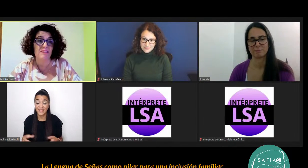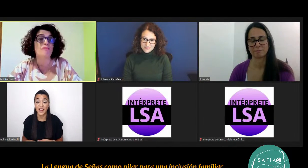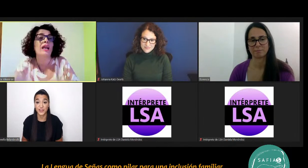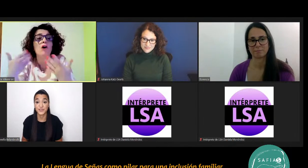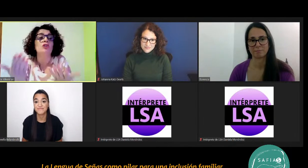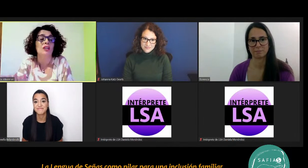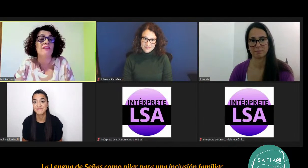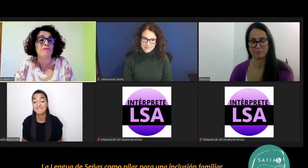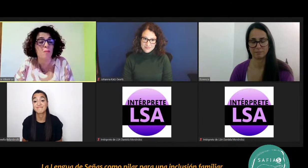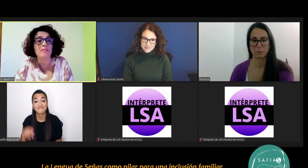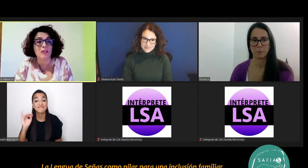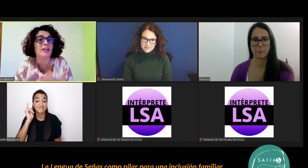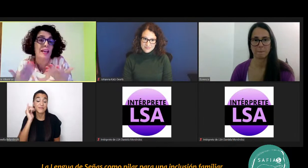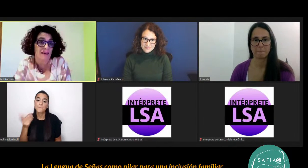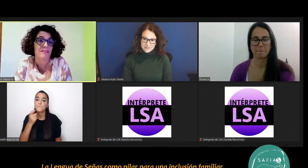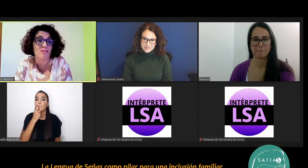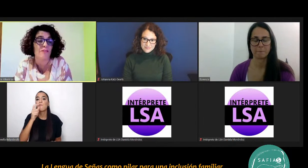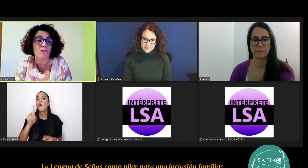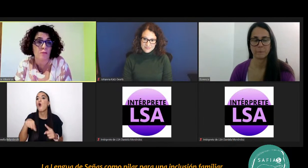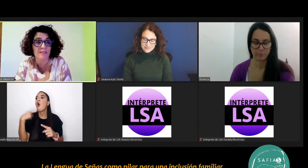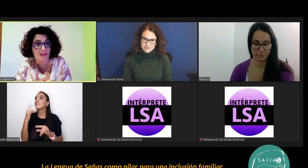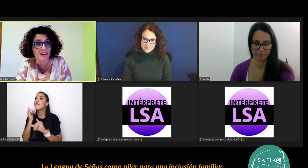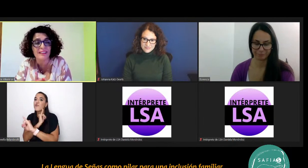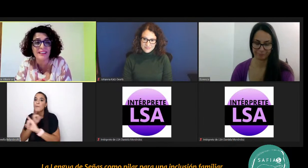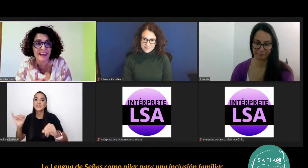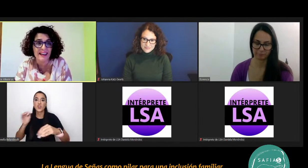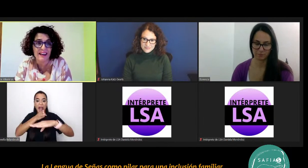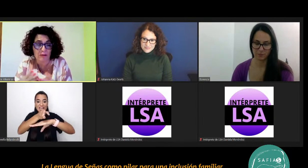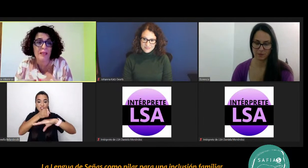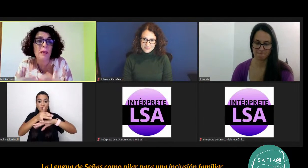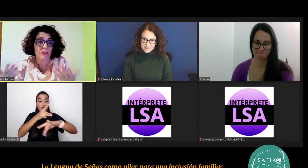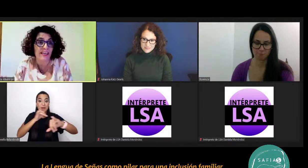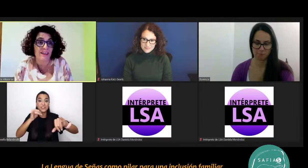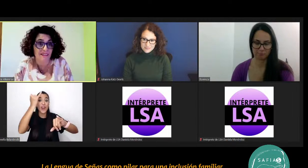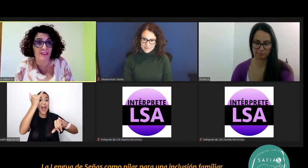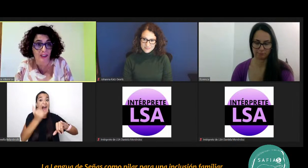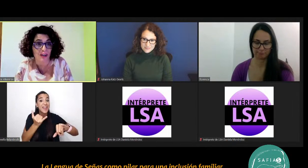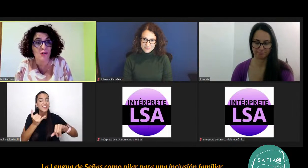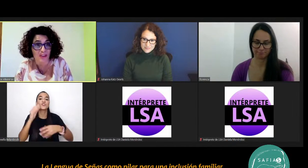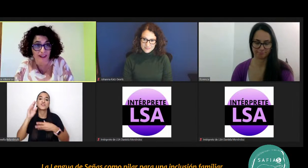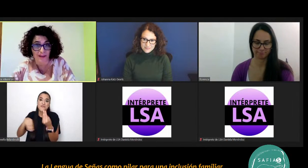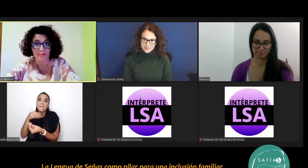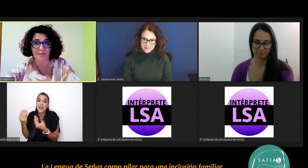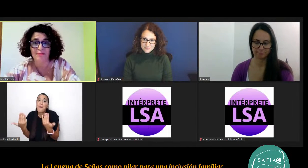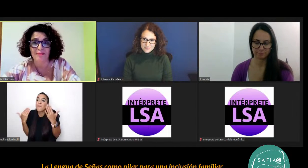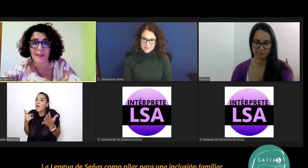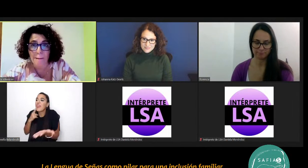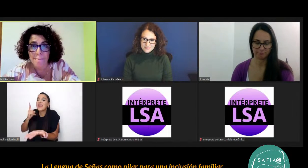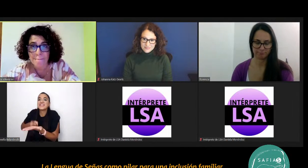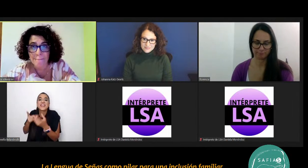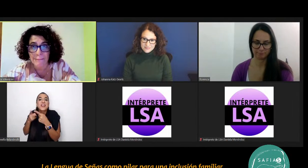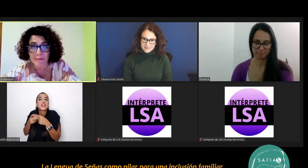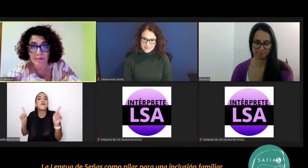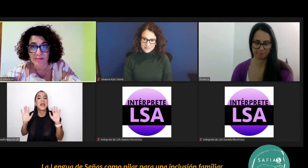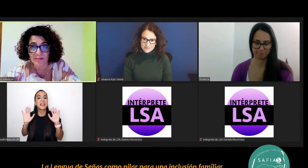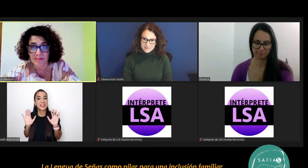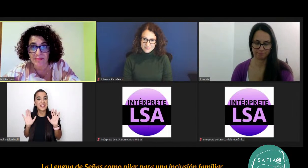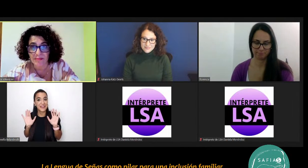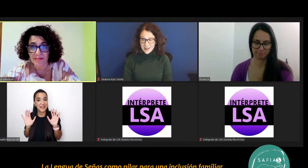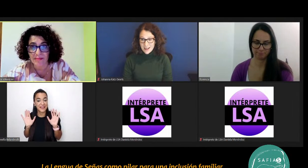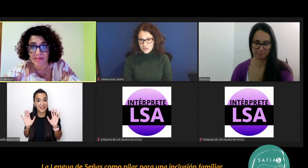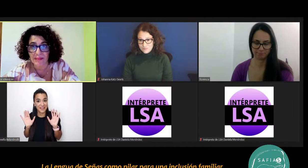¿Sí? Si fuera otra la información y el acceso a la información, la familia podría hacer otra cosa, ¿no?